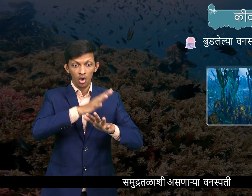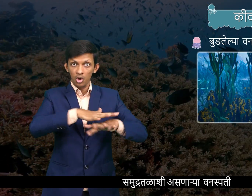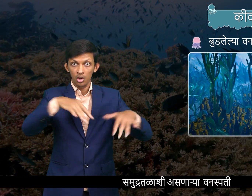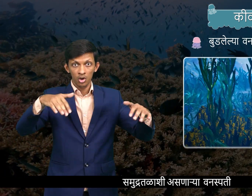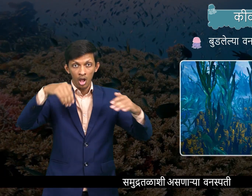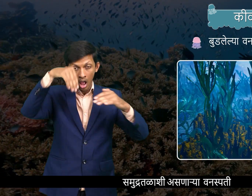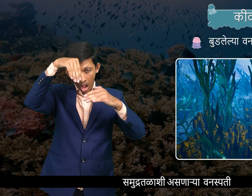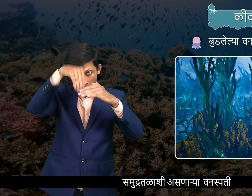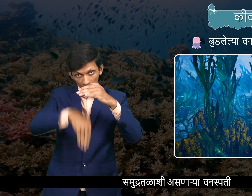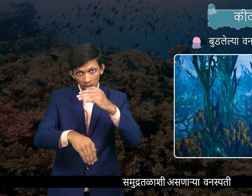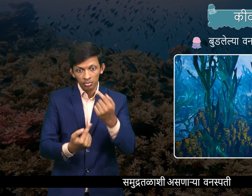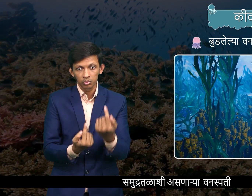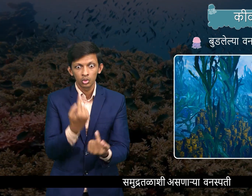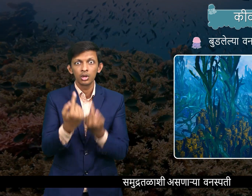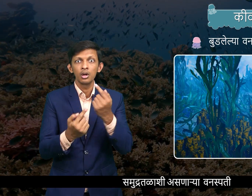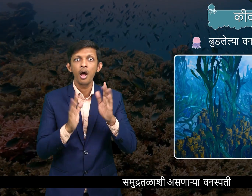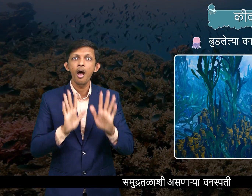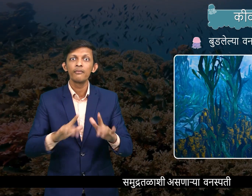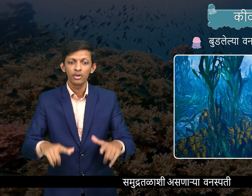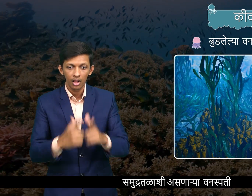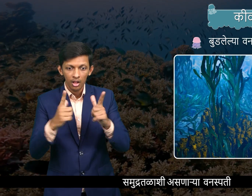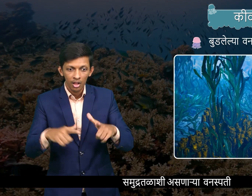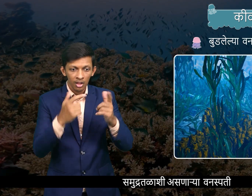समुद्र तळाशी असणाऱ्या वनस्पती.